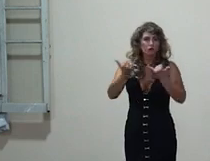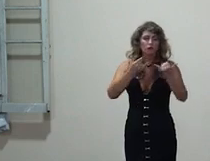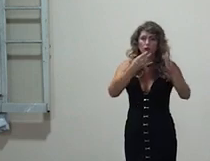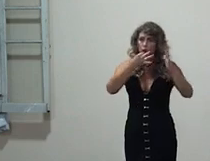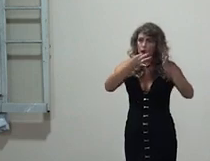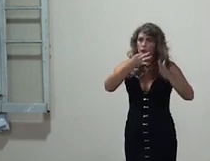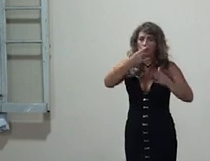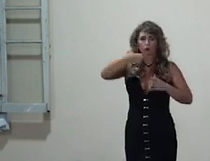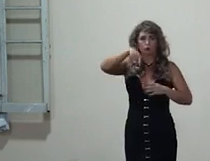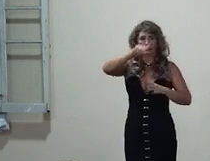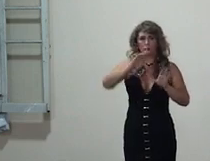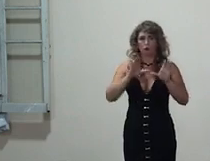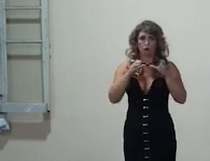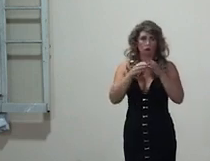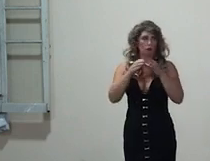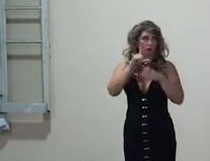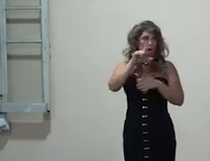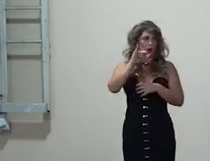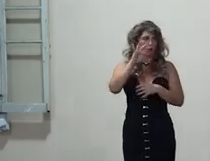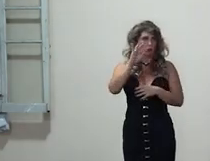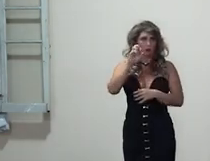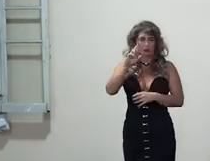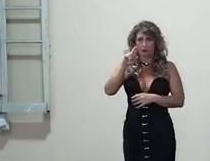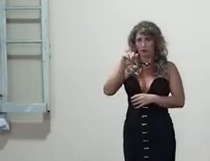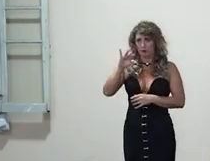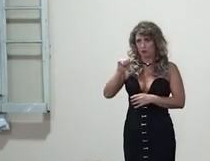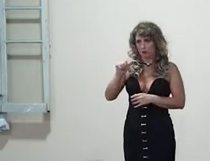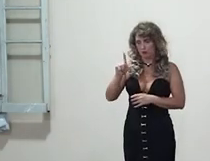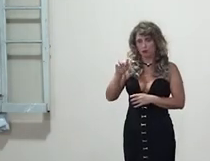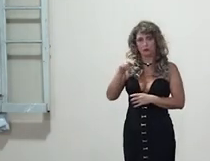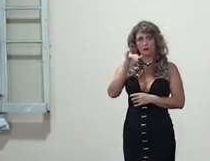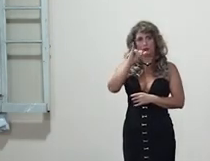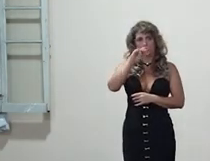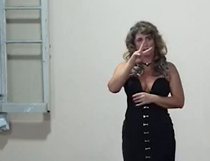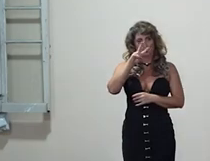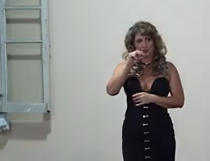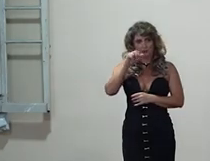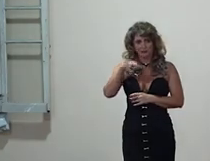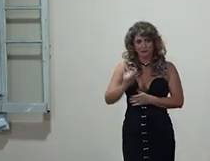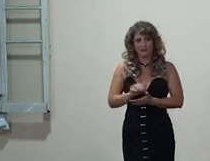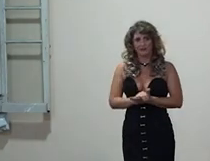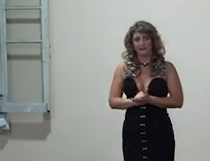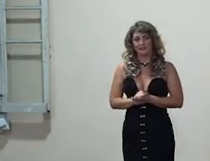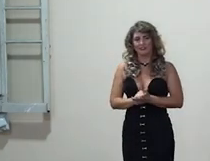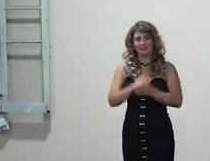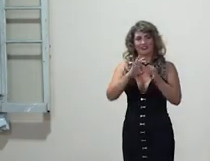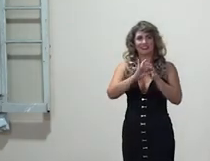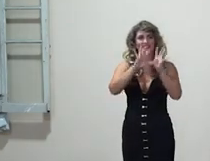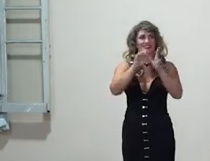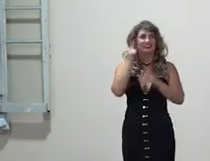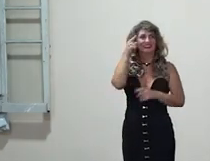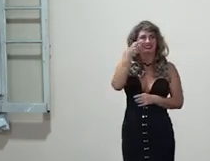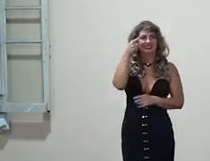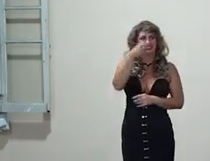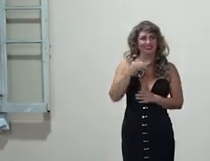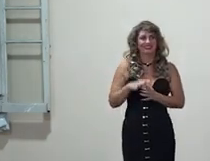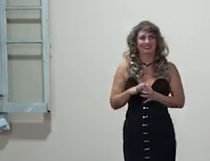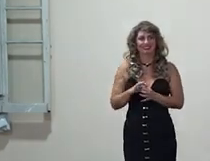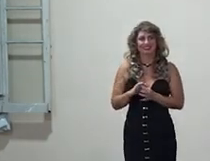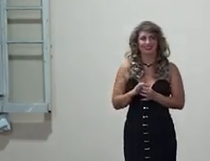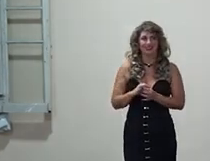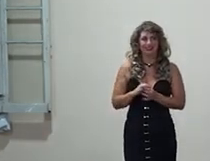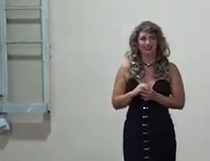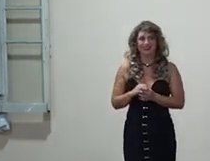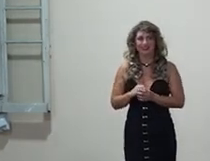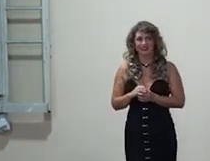casa. Quem que pode me dizer? Ivan Lapoli, assim, de forma espontânea, pode dizer alguma coisa para